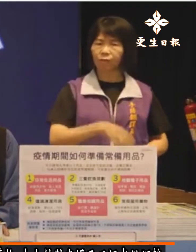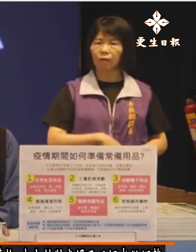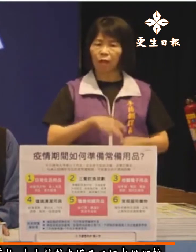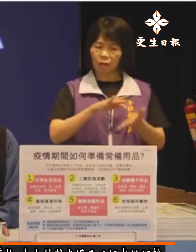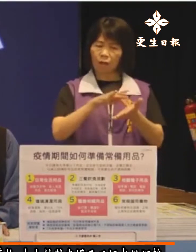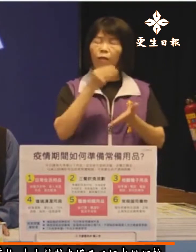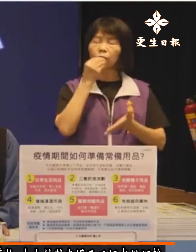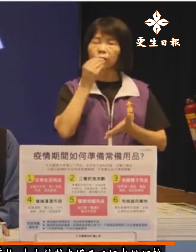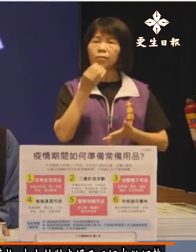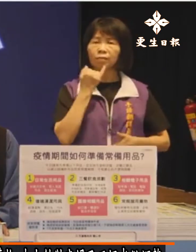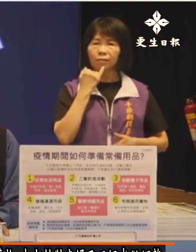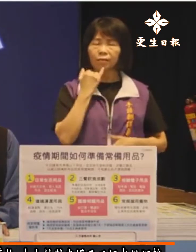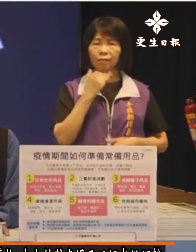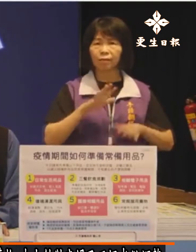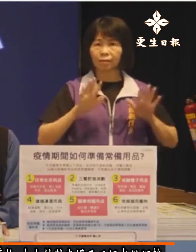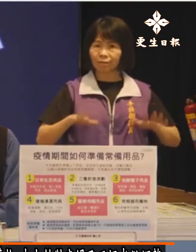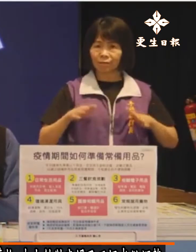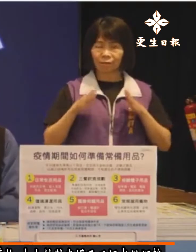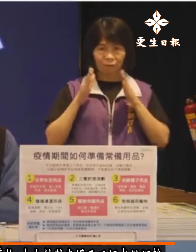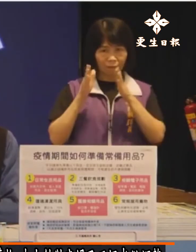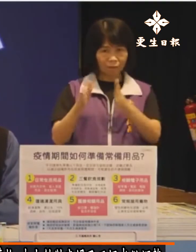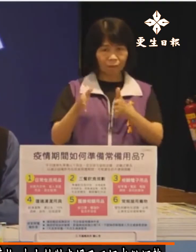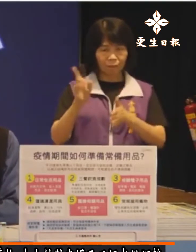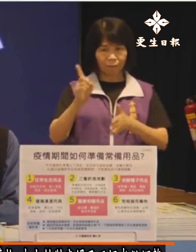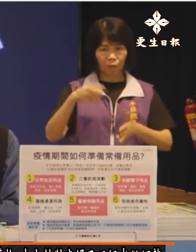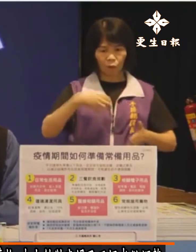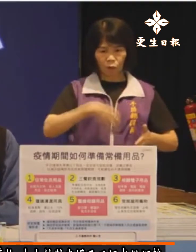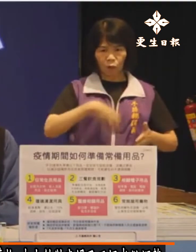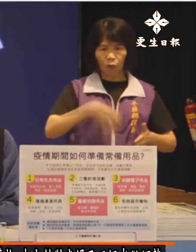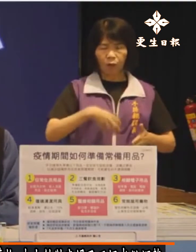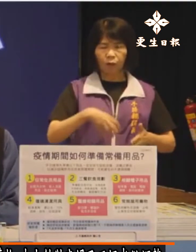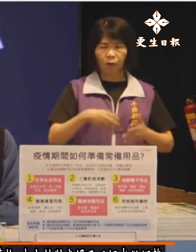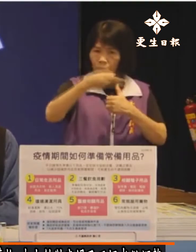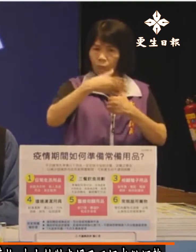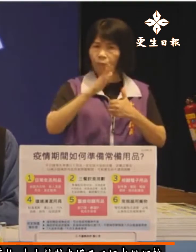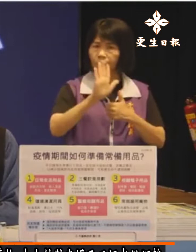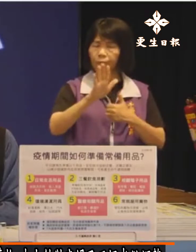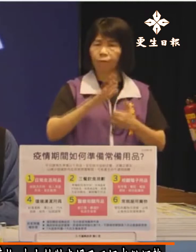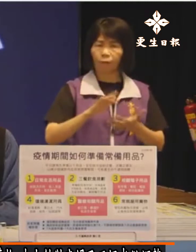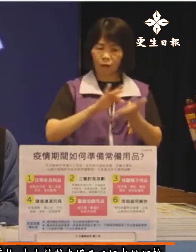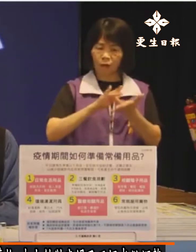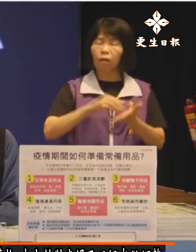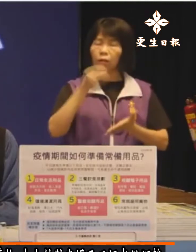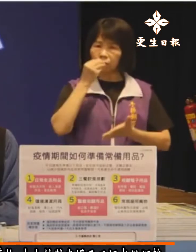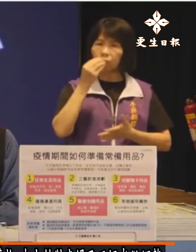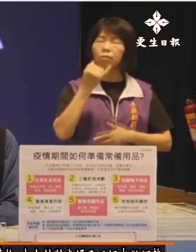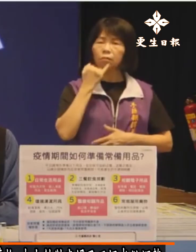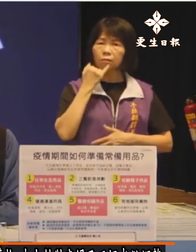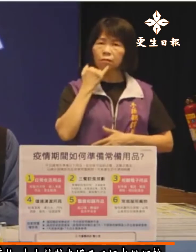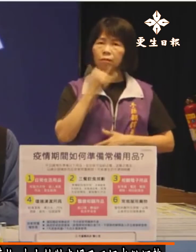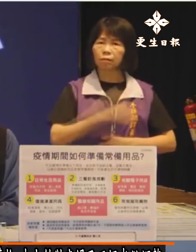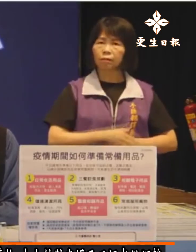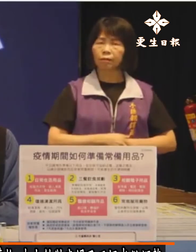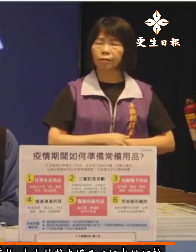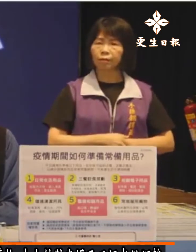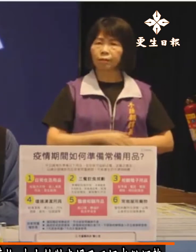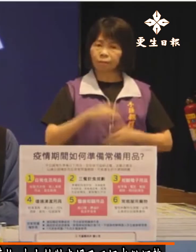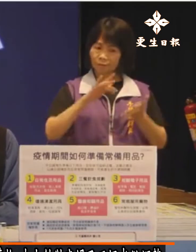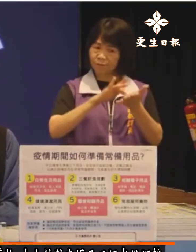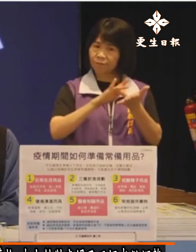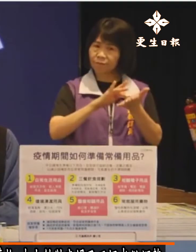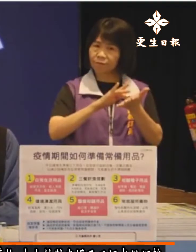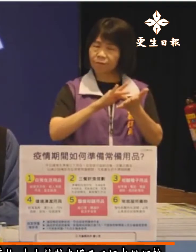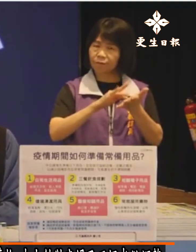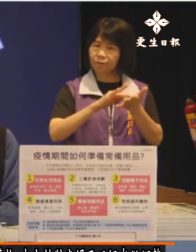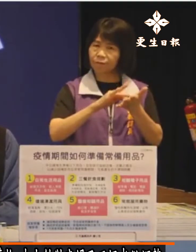于怀孕产后6周内，记得哈。那这个药物呢，基本上它的条件是，第一个